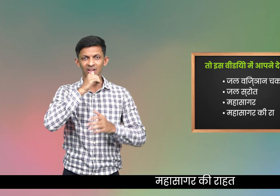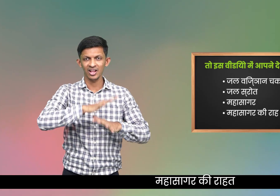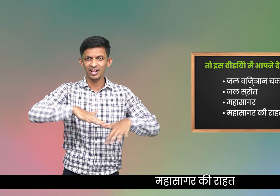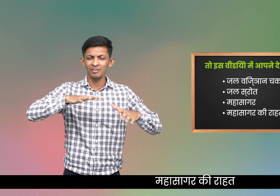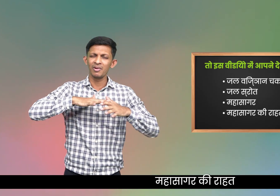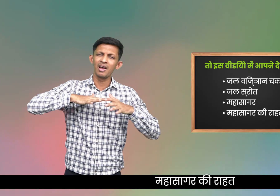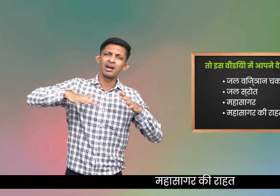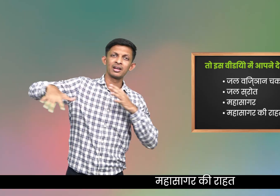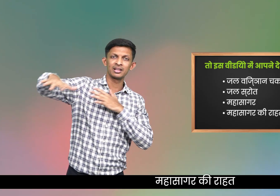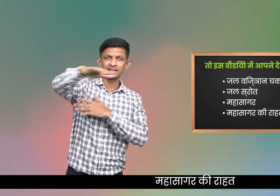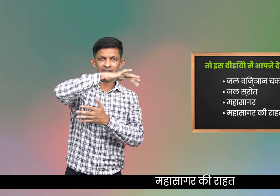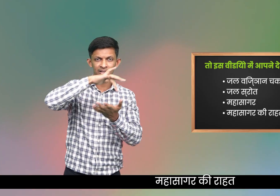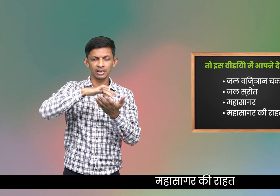महासागर की राहत।